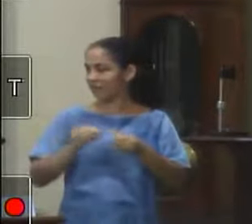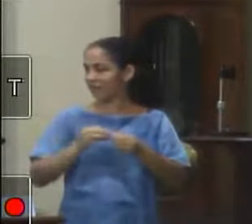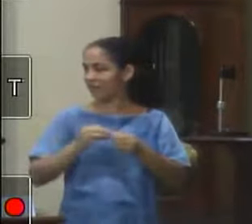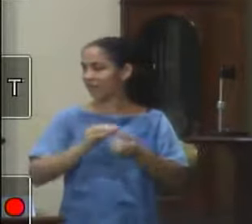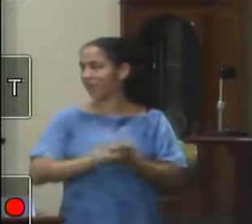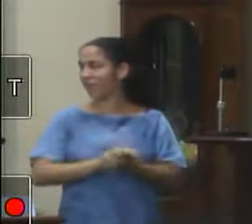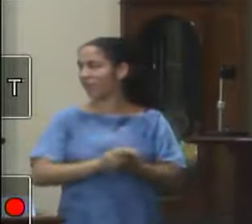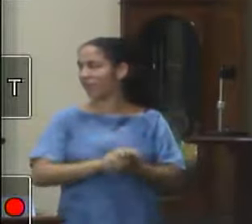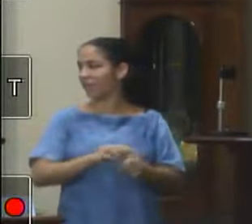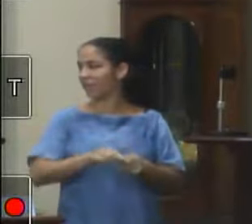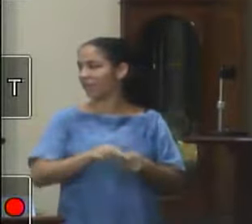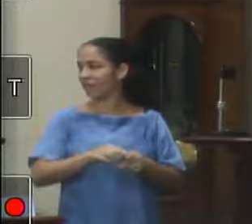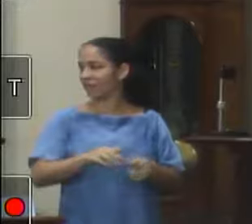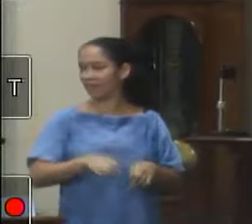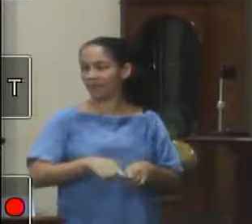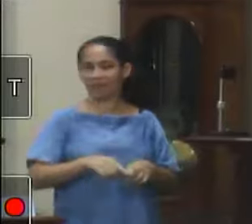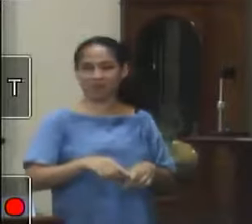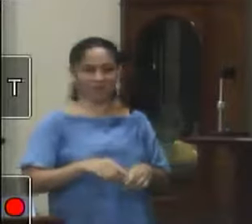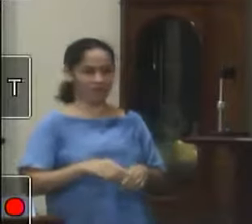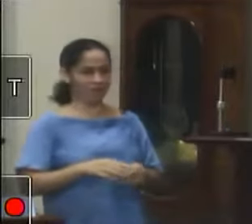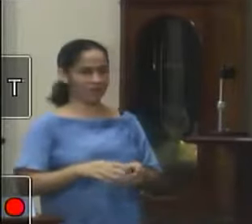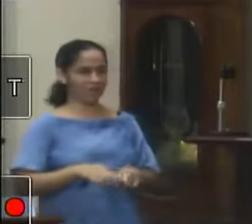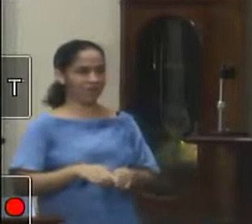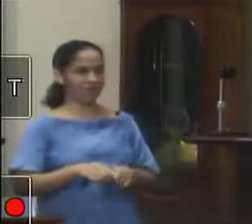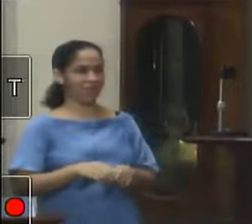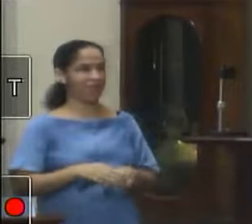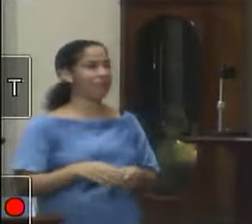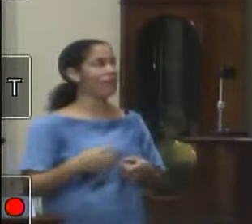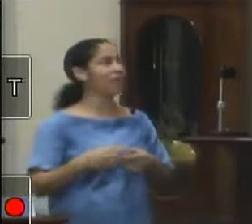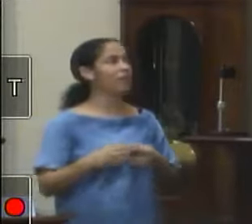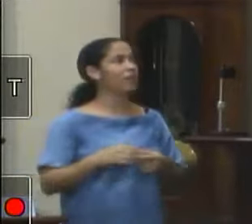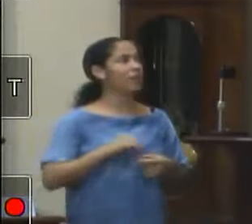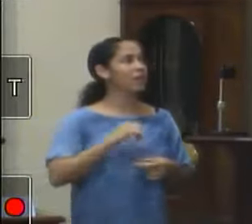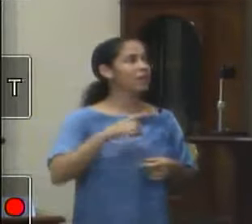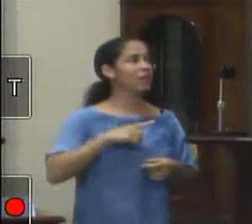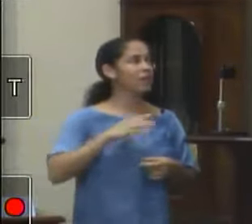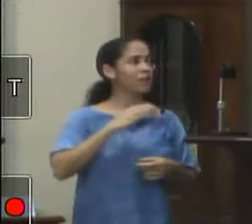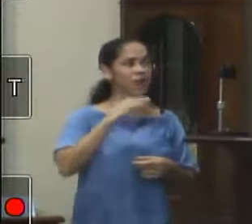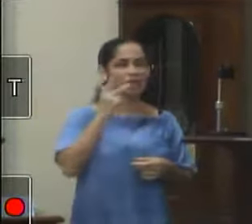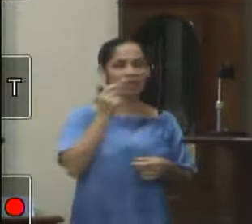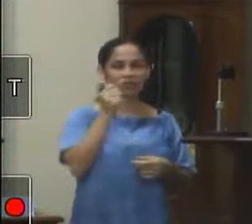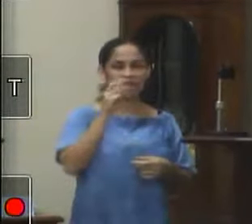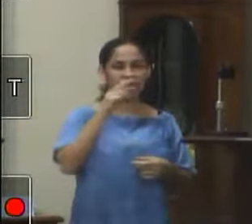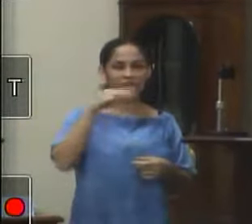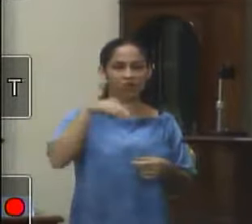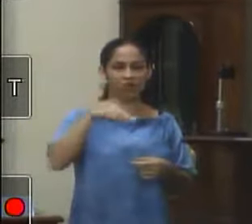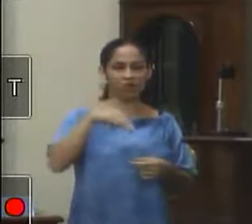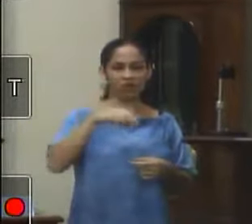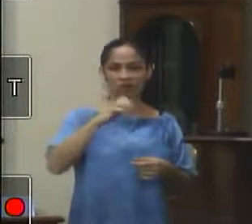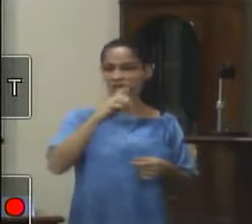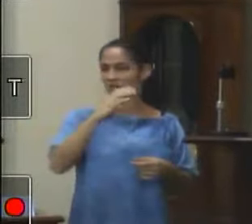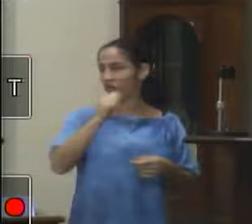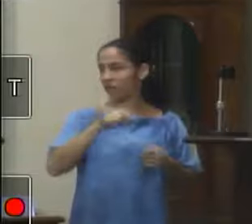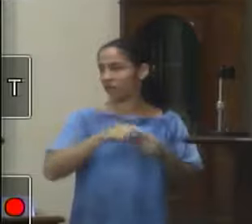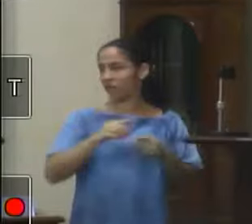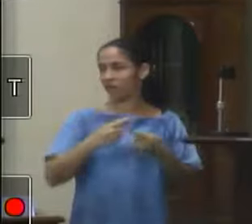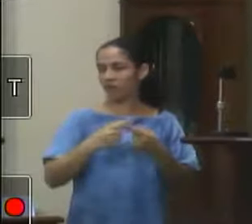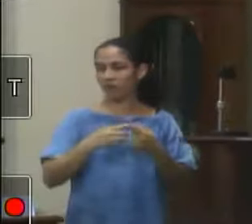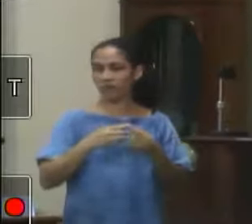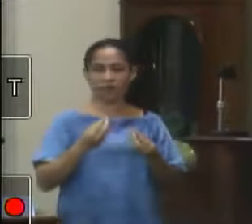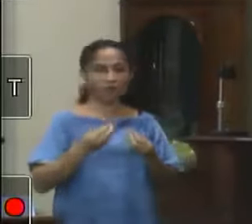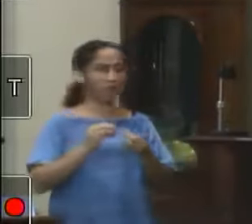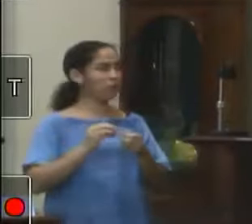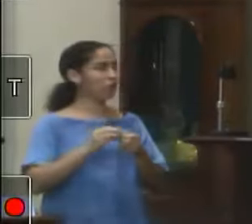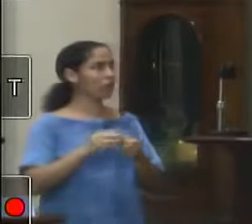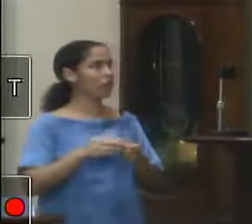avançados. Se pega uma, igual o Silvio, se pega lá a charneca, você pega uma serra do Paiolim,